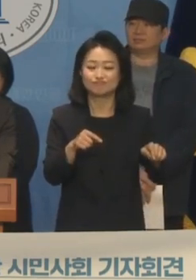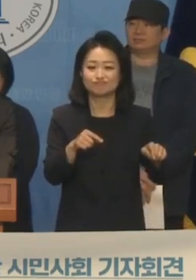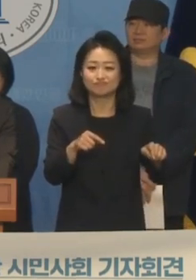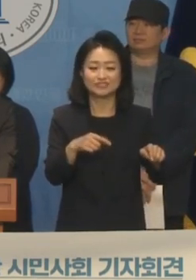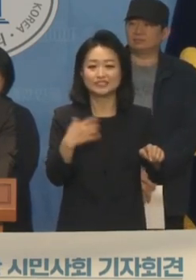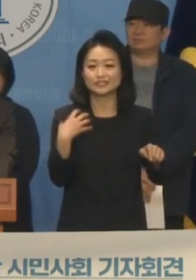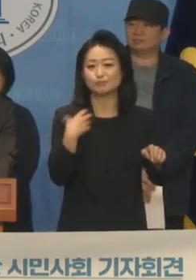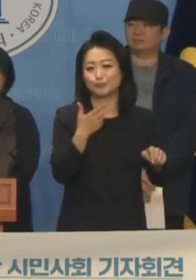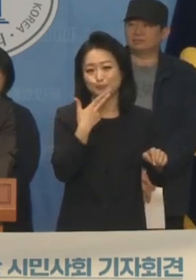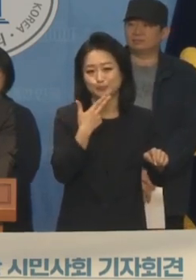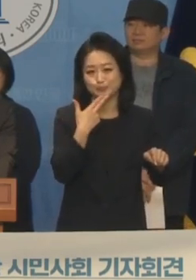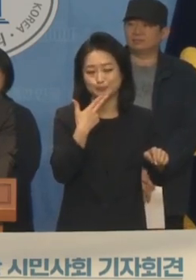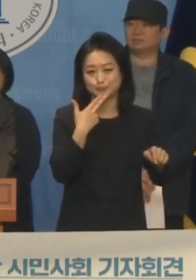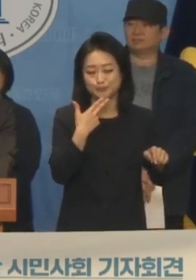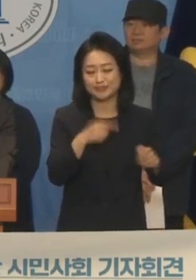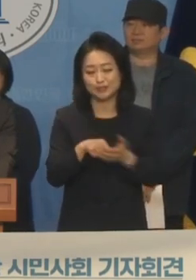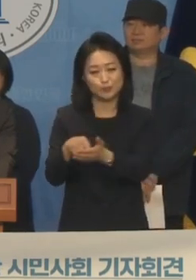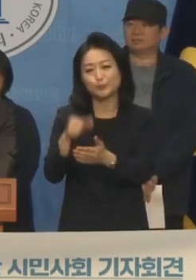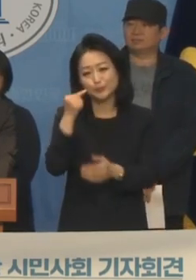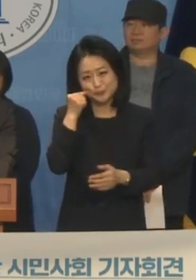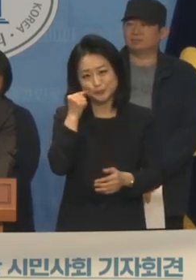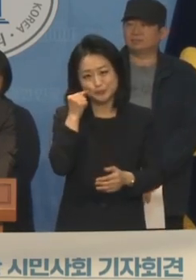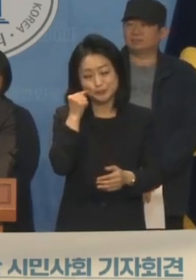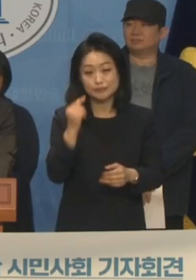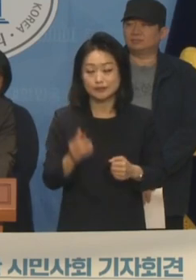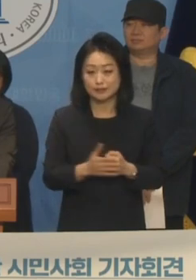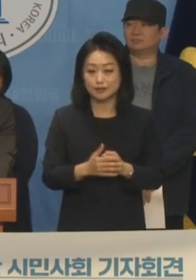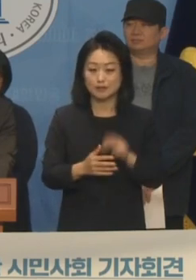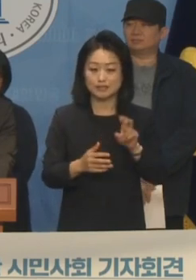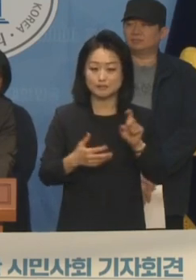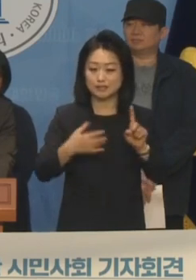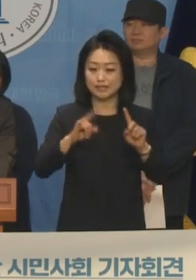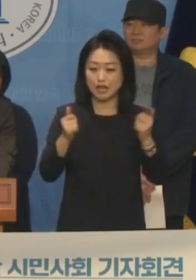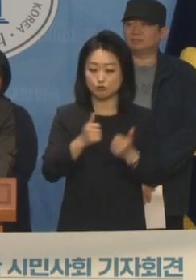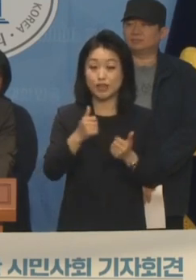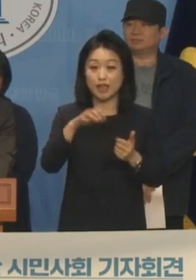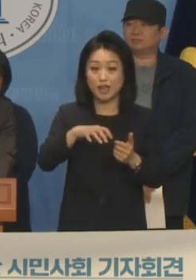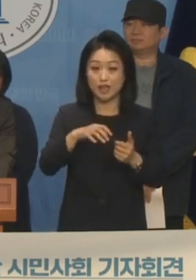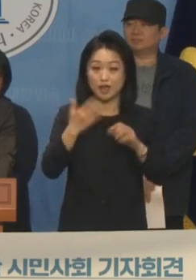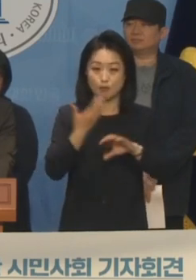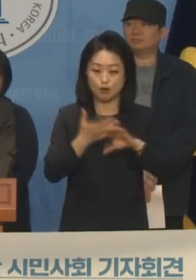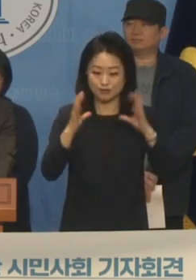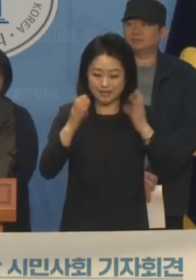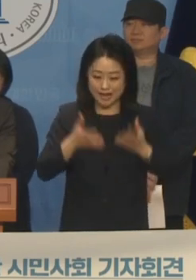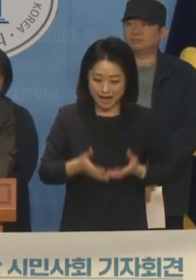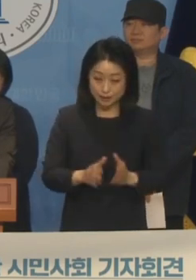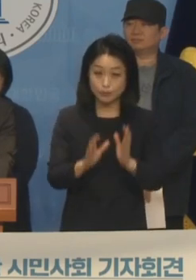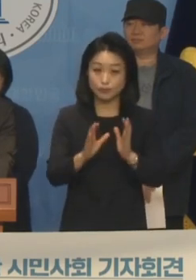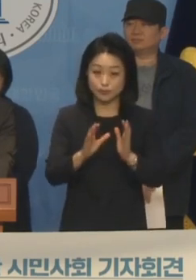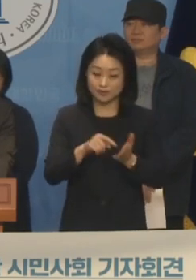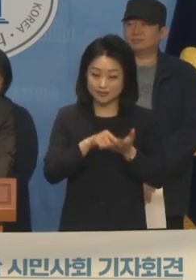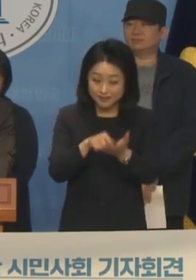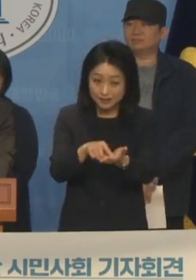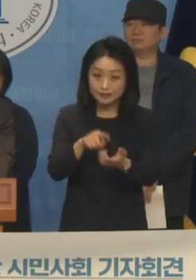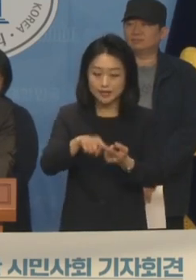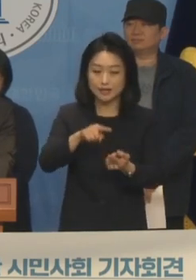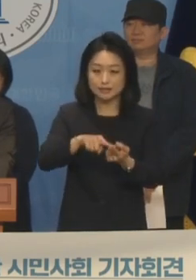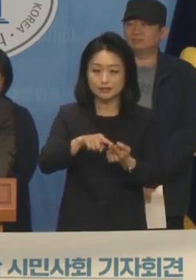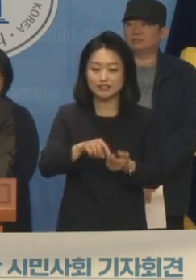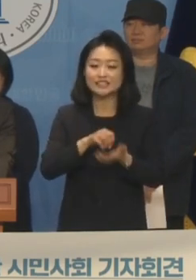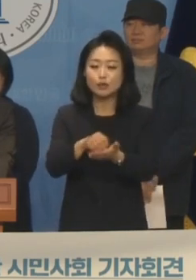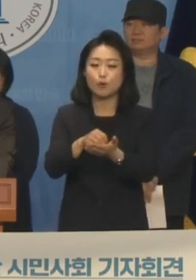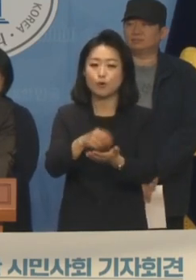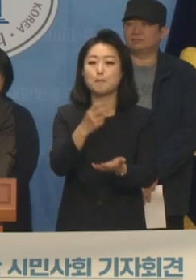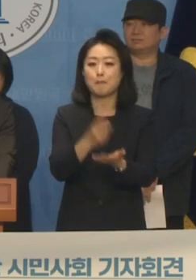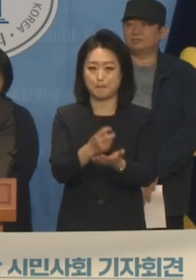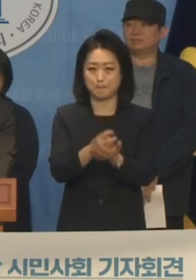출생등록을 하지 못하는 문제가 해결되지 못하고 있습니다. 21대 국회에 외국인 아동 출생등록에 대한 법률 제정안이 발의되어 있는데 국회